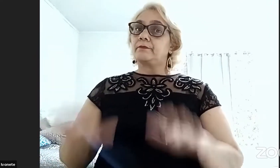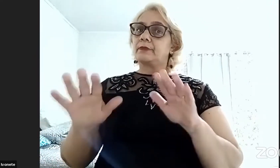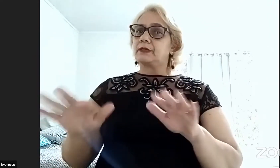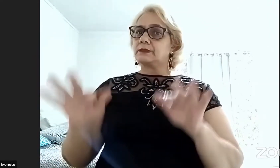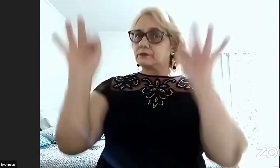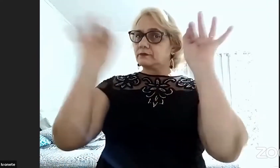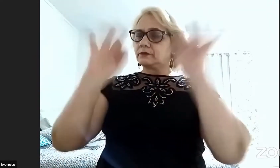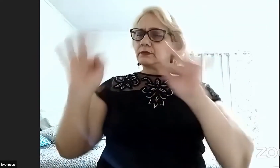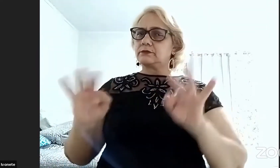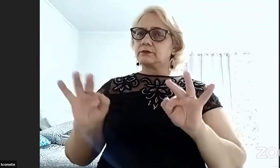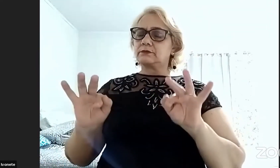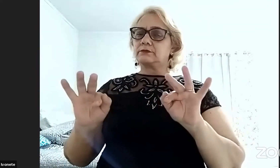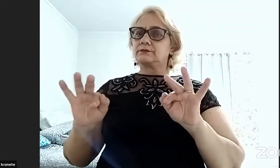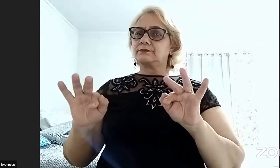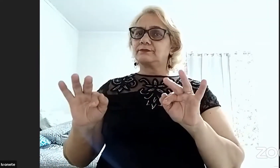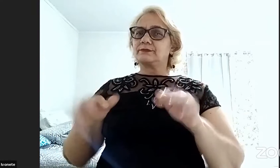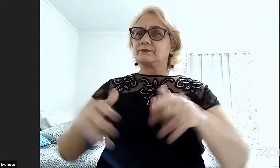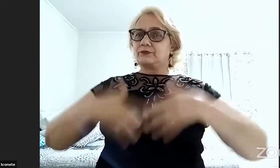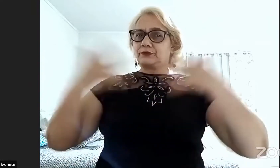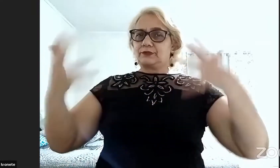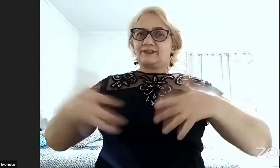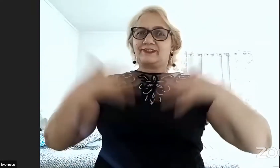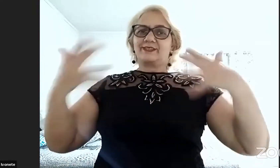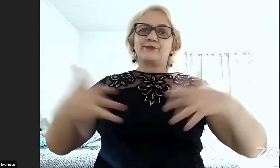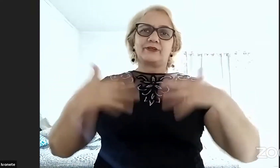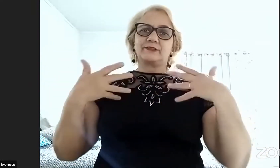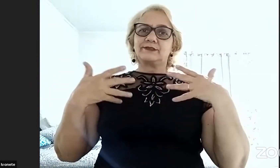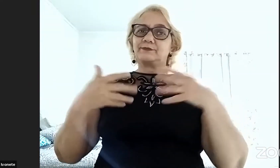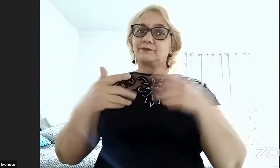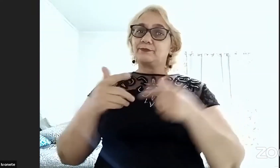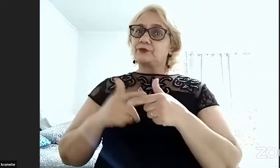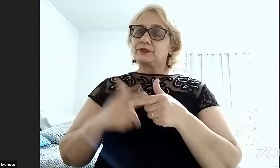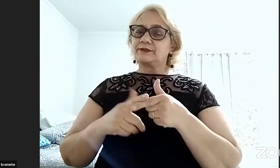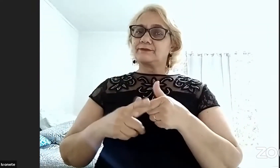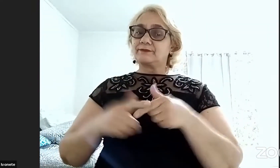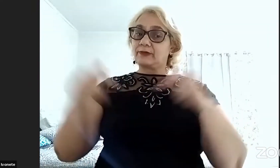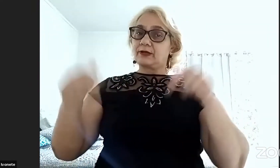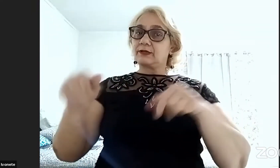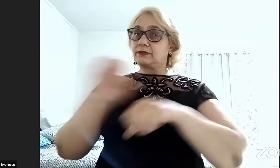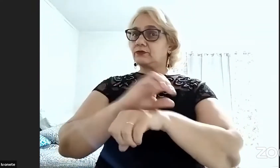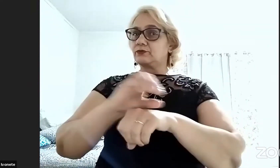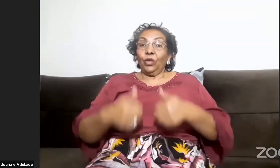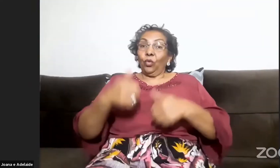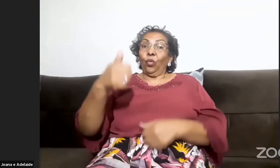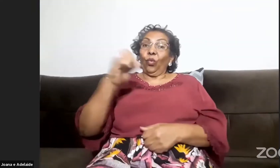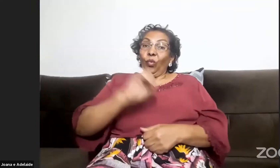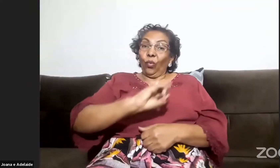que decidiu aprender língua de sinais para poder se comunicar com seu netinho. A história dela você pode ver na formatura da turma 1. Tem histórias